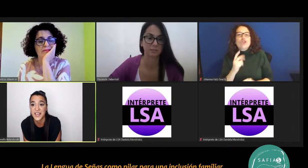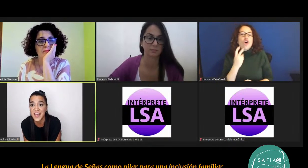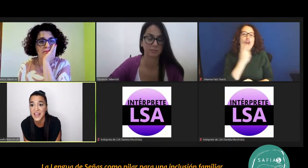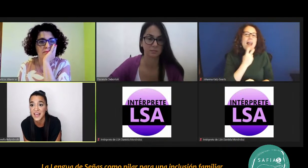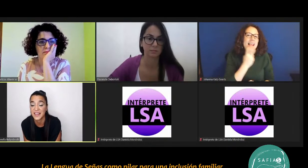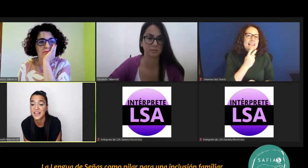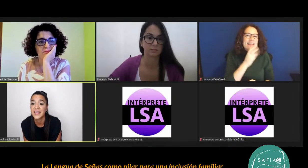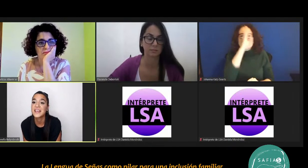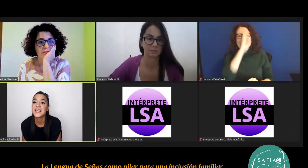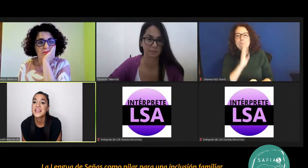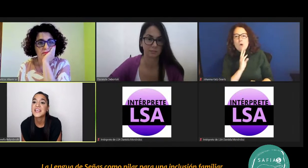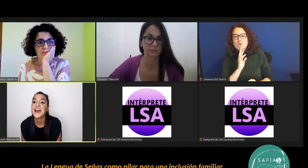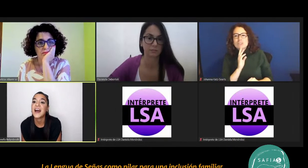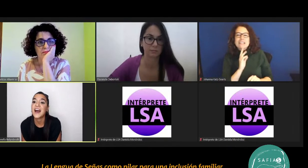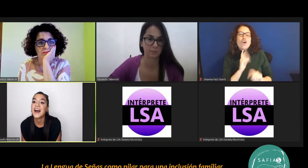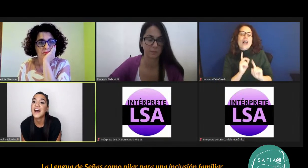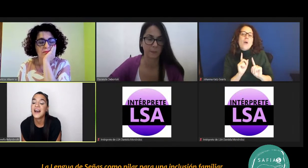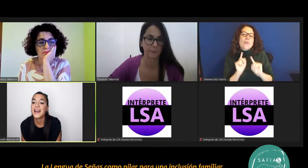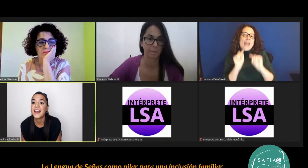no conocía nada.